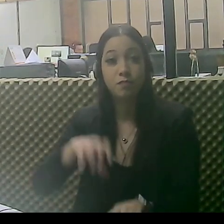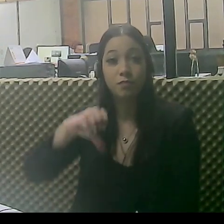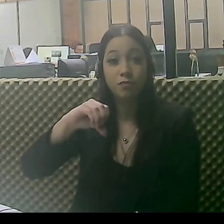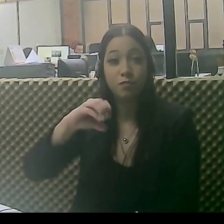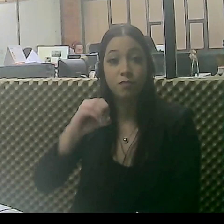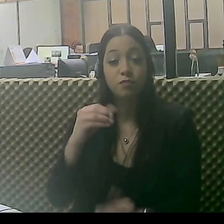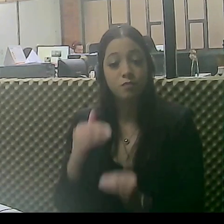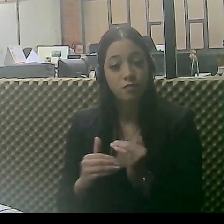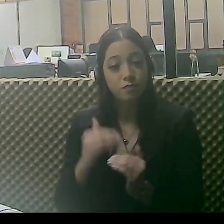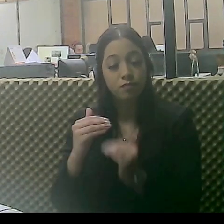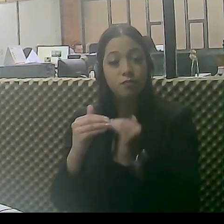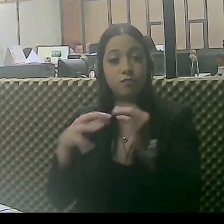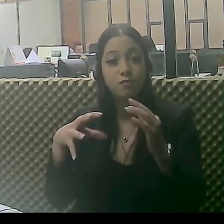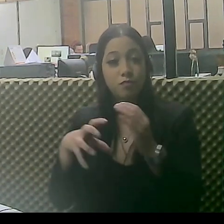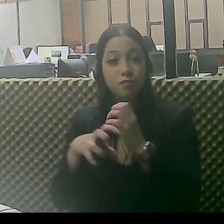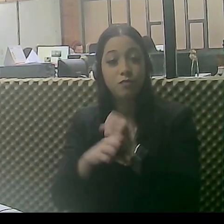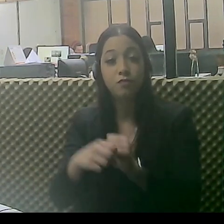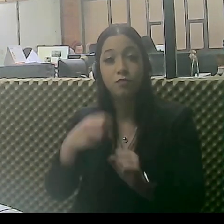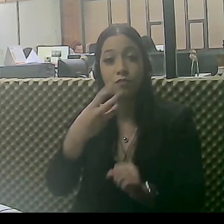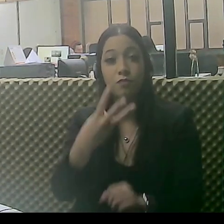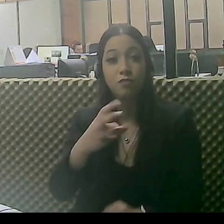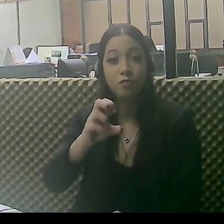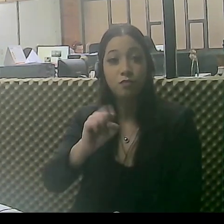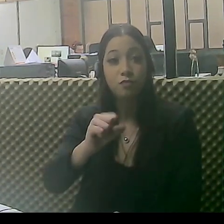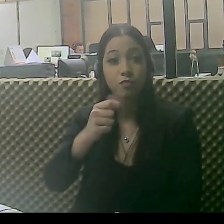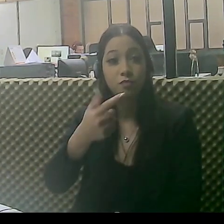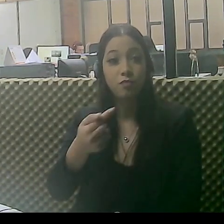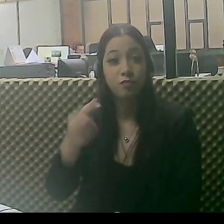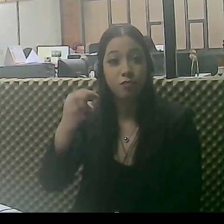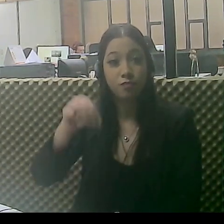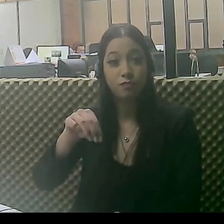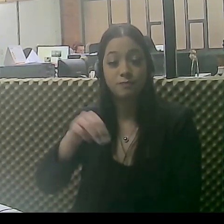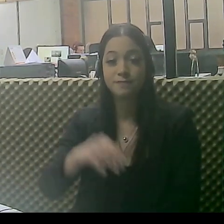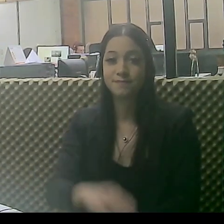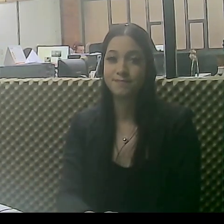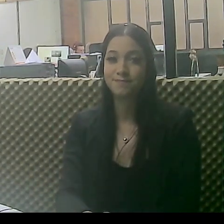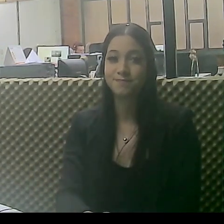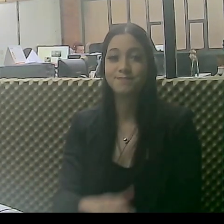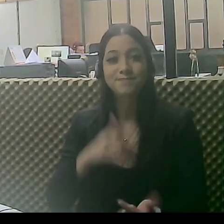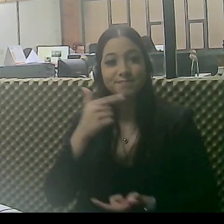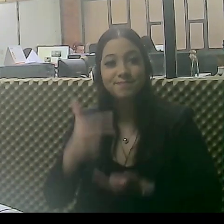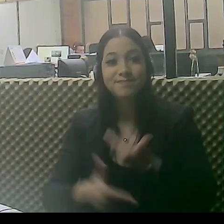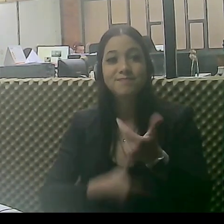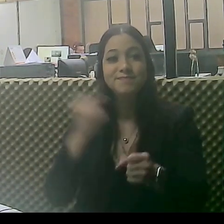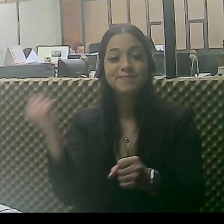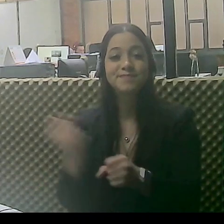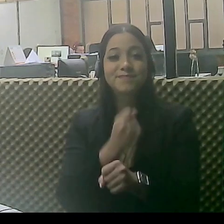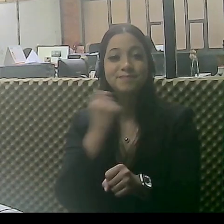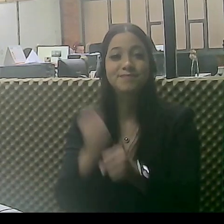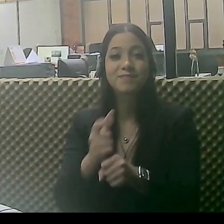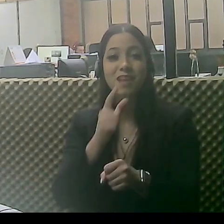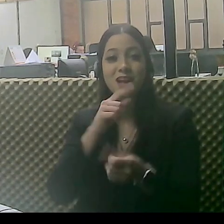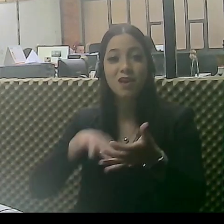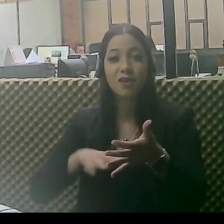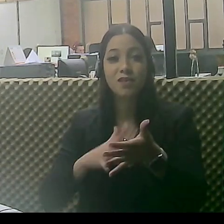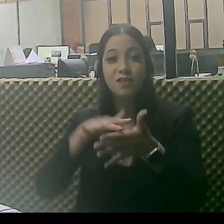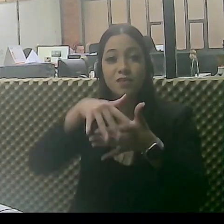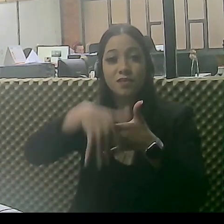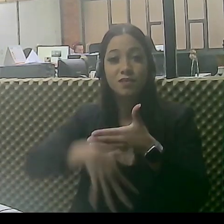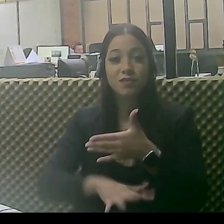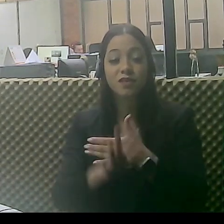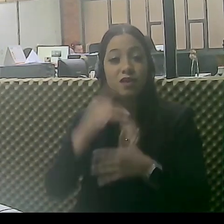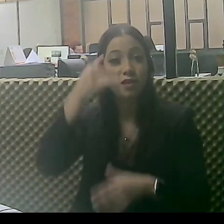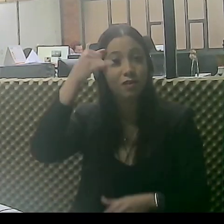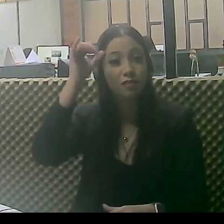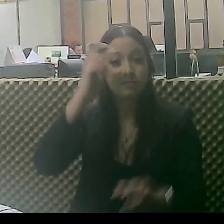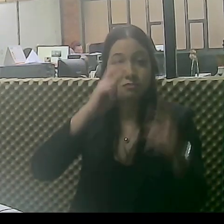em andamento, de um total de 387 metros. Os trabalhos de construção da represa do Camaro são